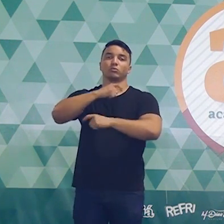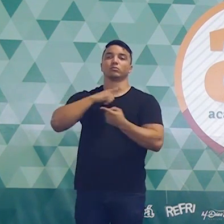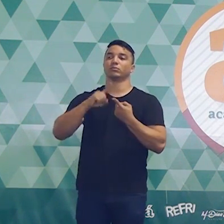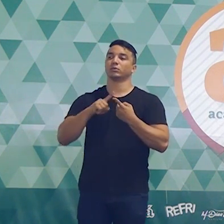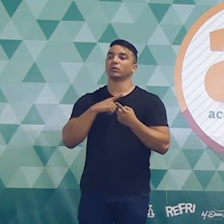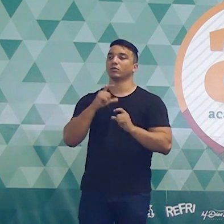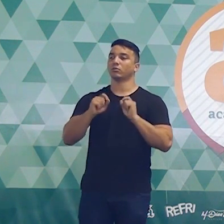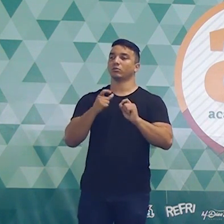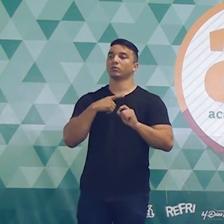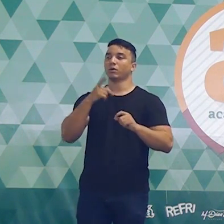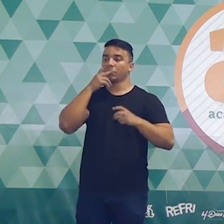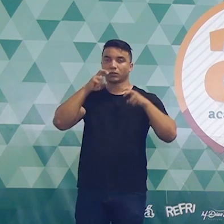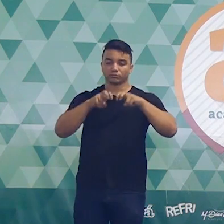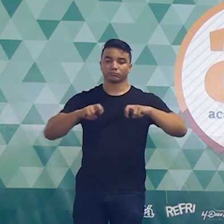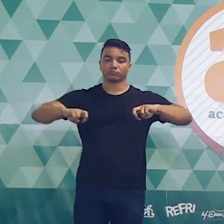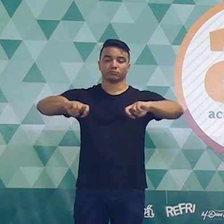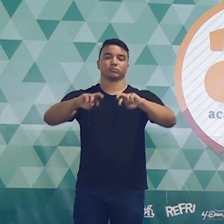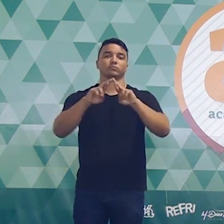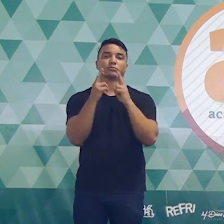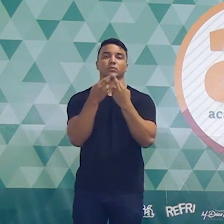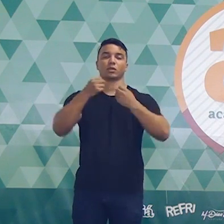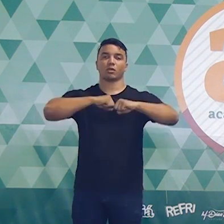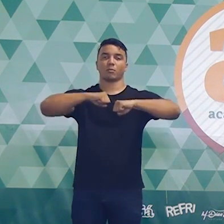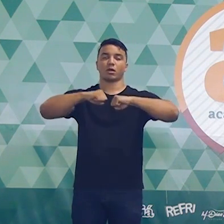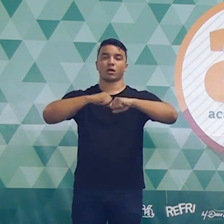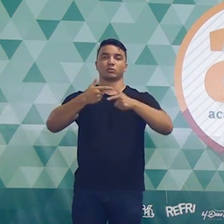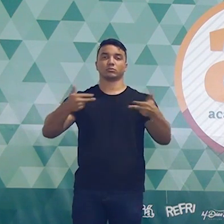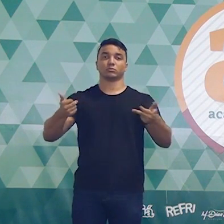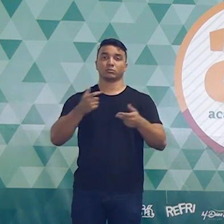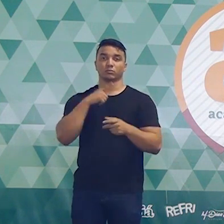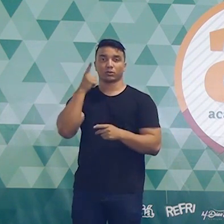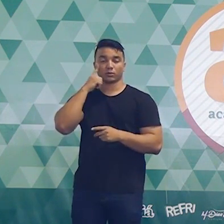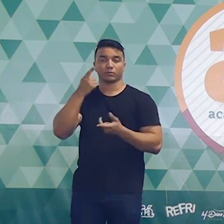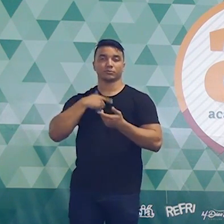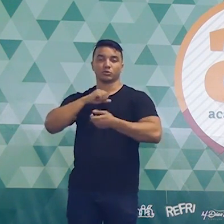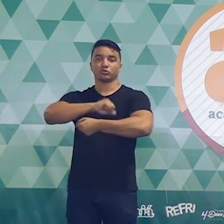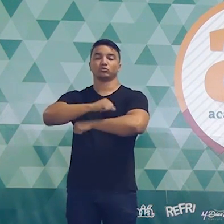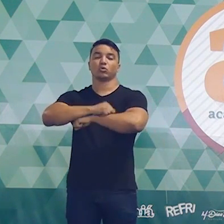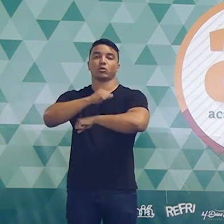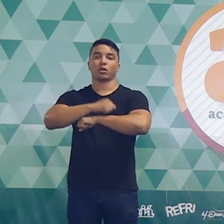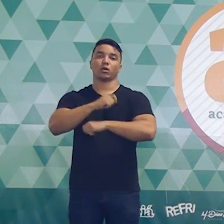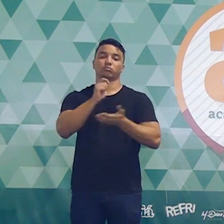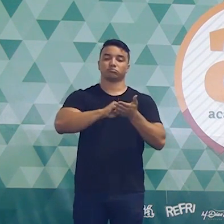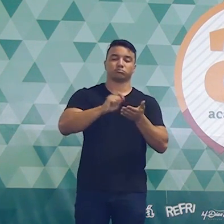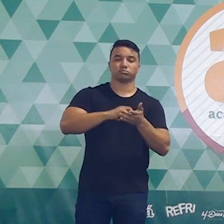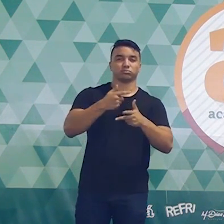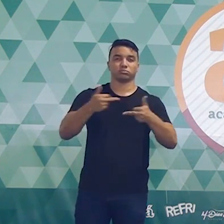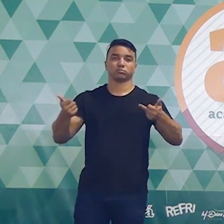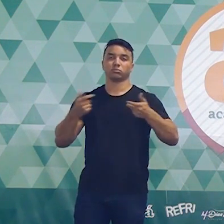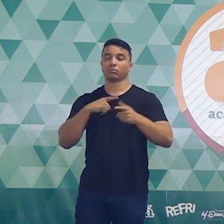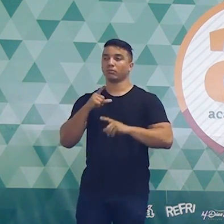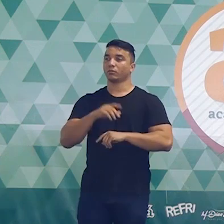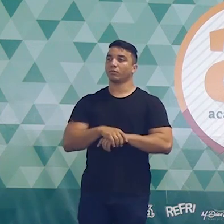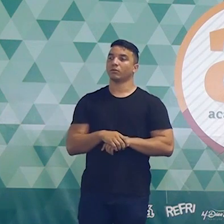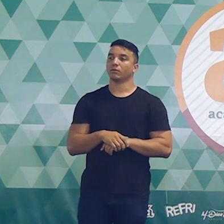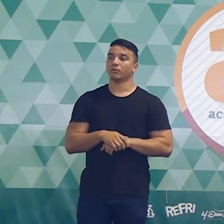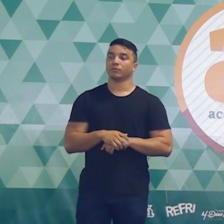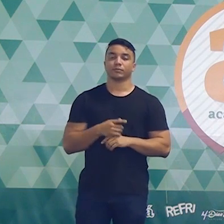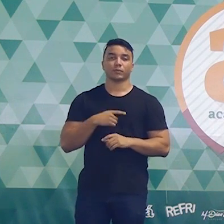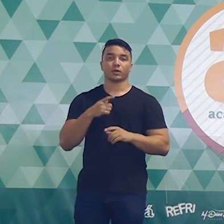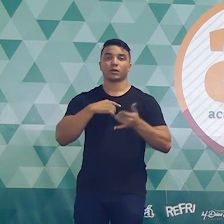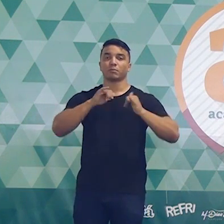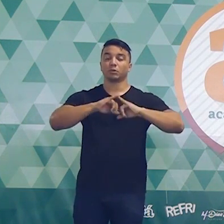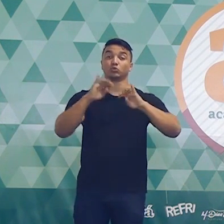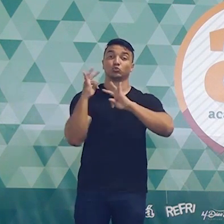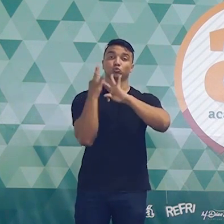tenho, enfim, mesas redondas, dentro da imprensa eu tenho, é isso. Jornal falado, escrito, enfim. Quando você chama imprensa, você está englobando tudo